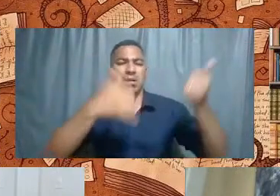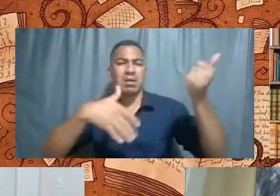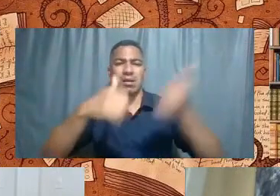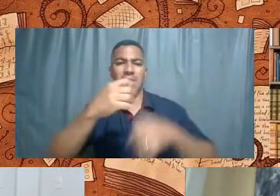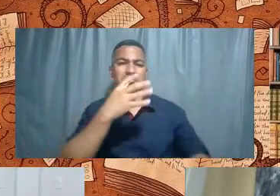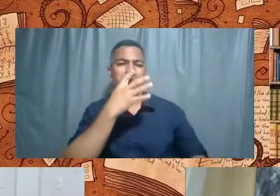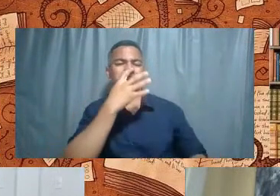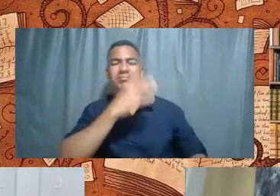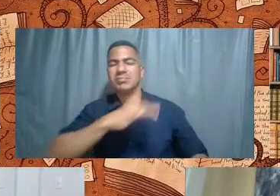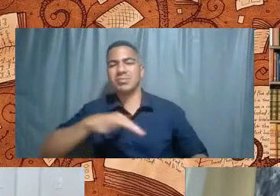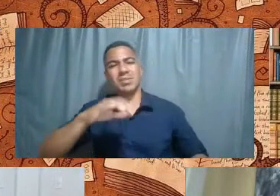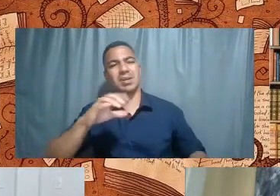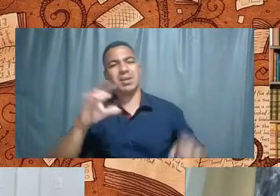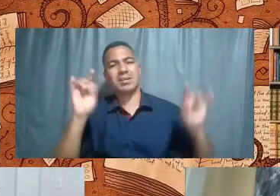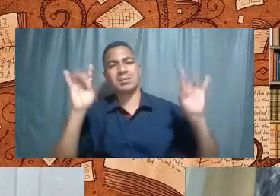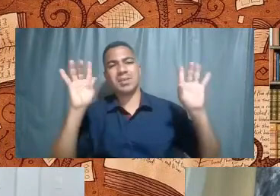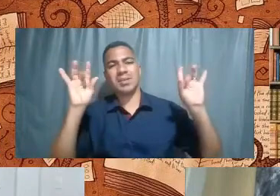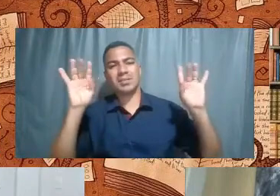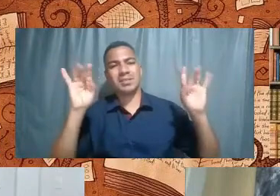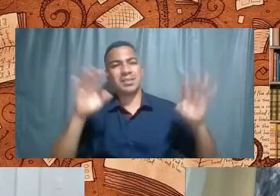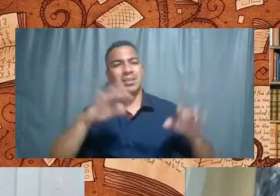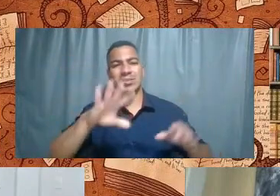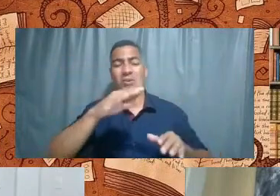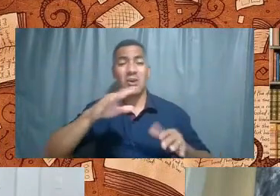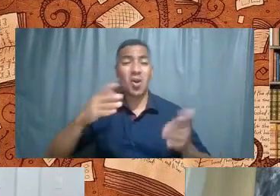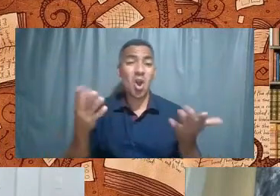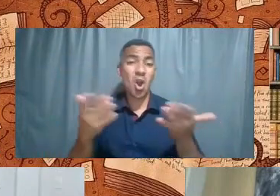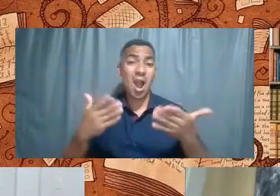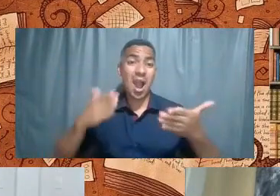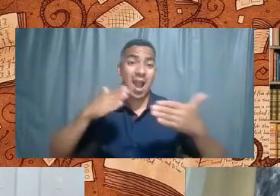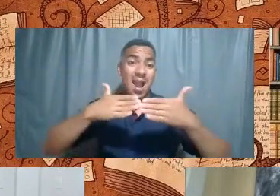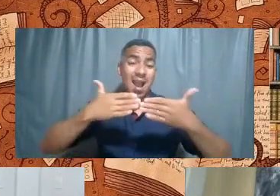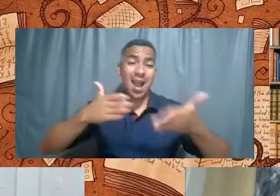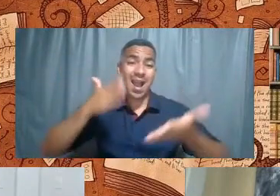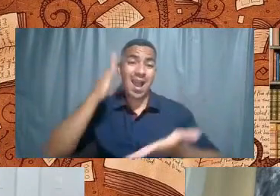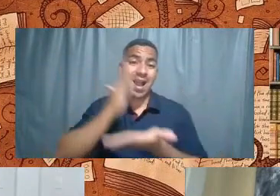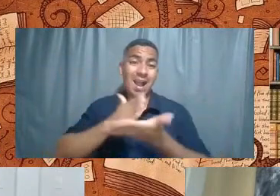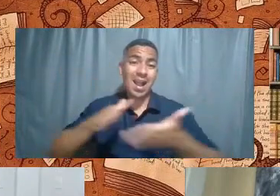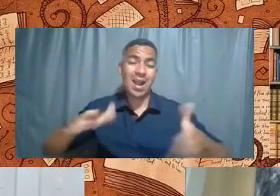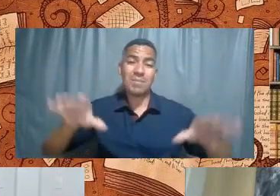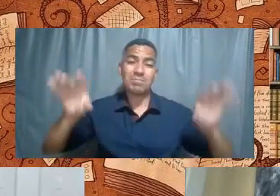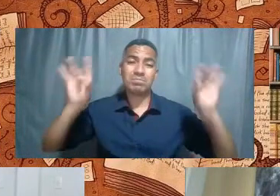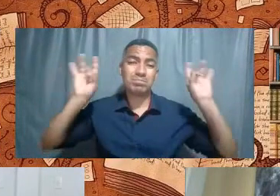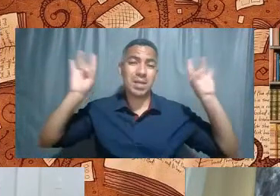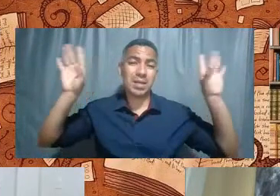chave de ouro, como se diz no nosso evento. Walter Ives, Hudson.